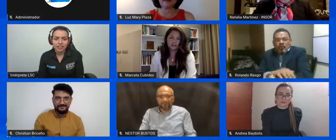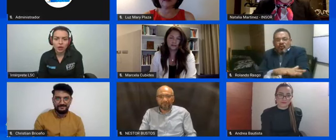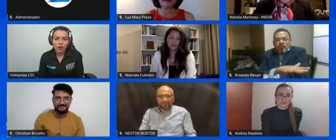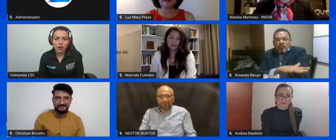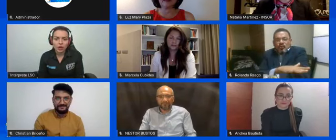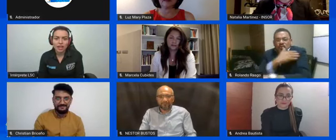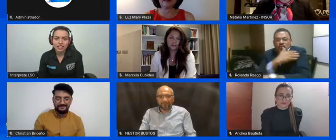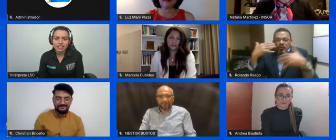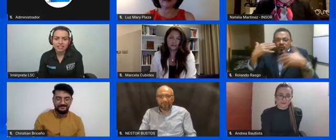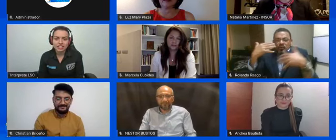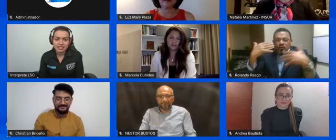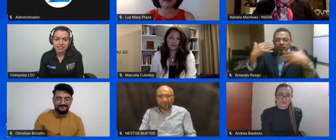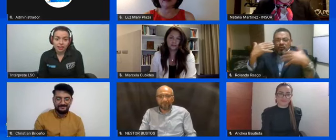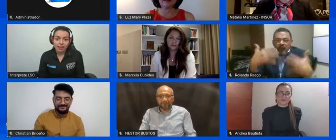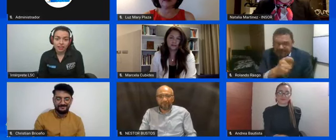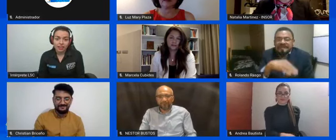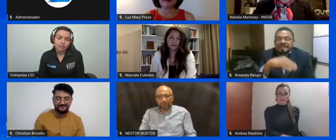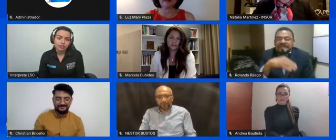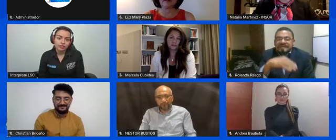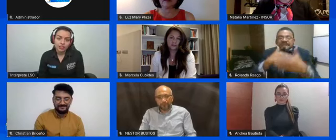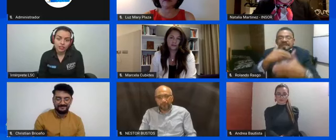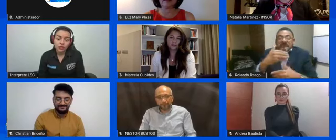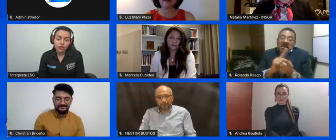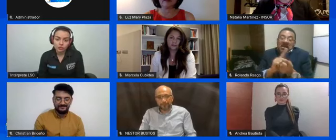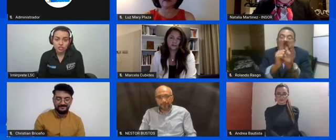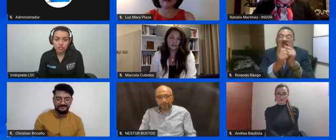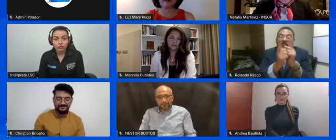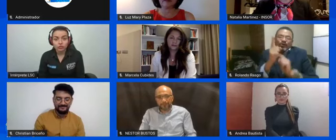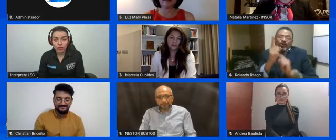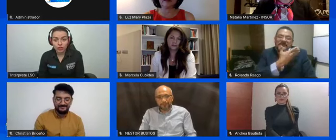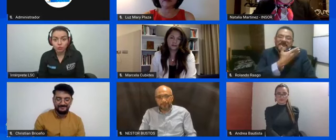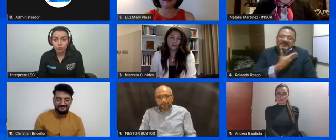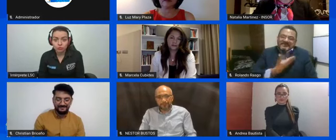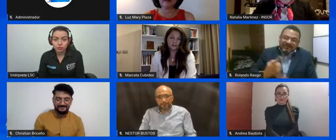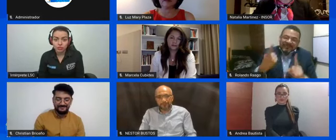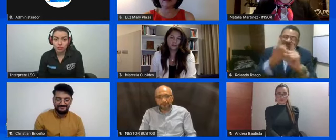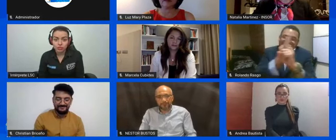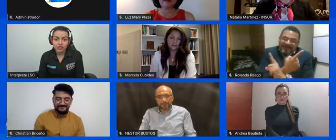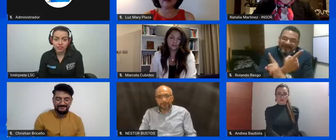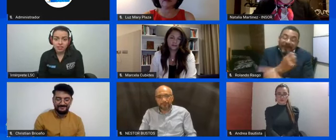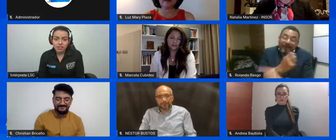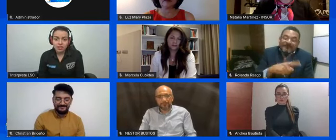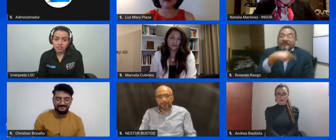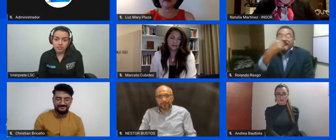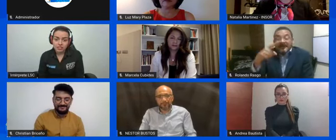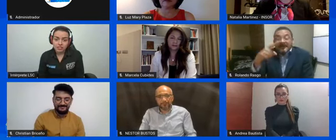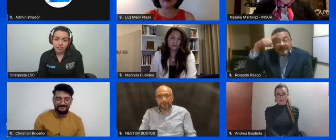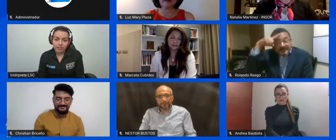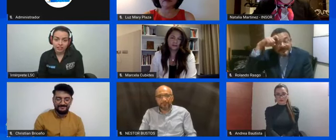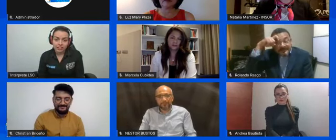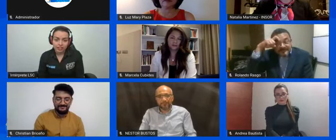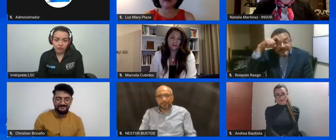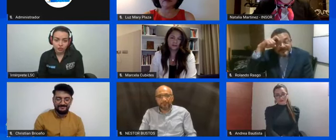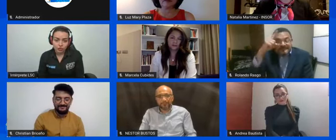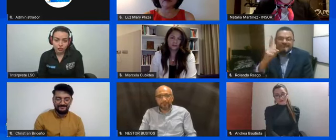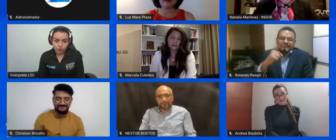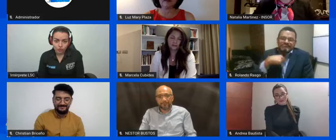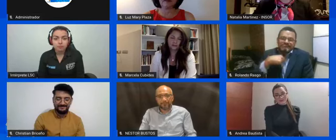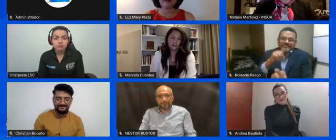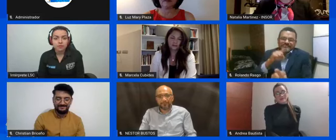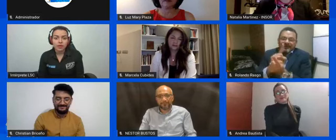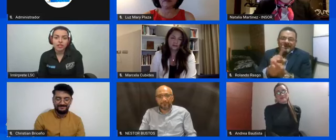incidencia en todo el territorio. Entonces eso fue algo muy emocionante y pues algo que hay que reconocer. También luego